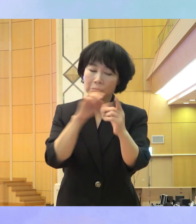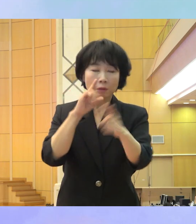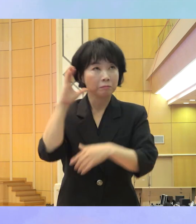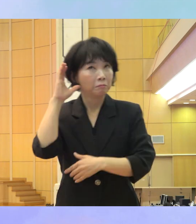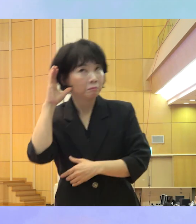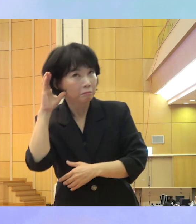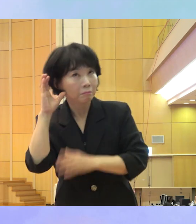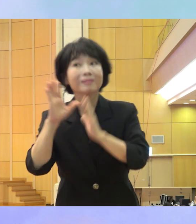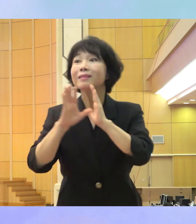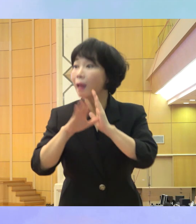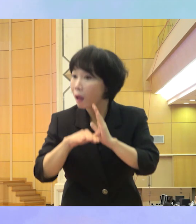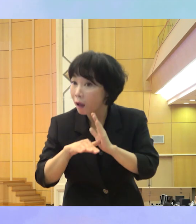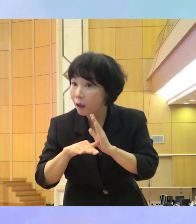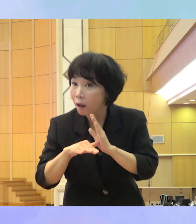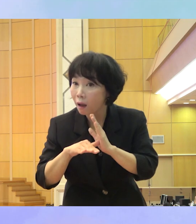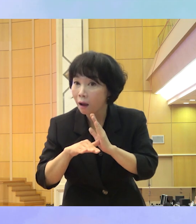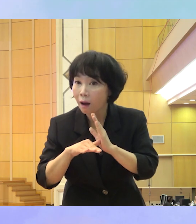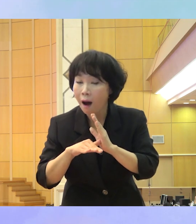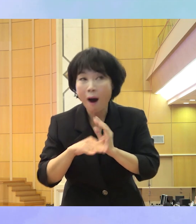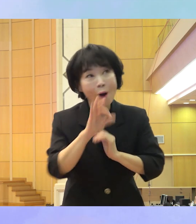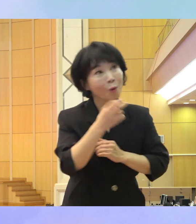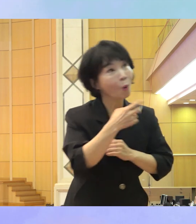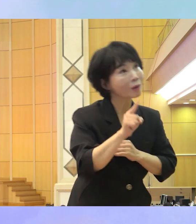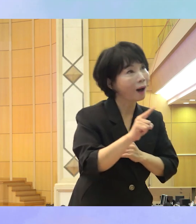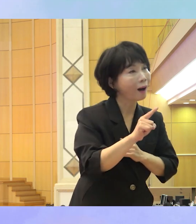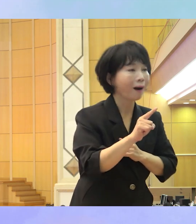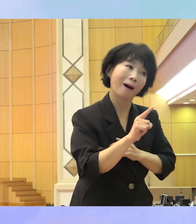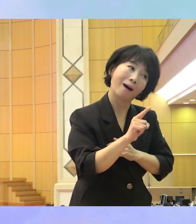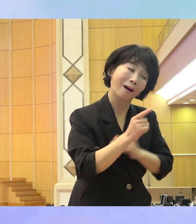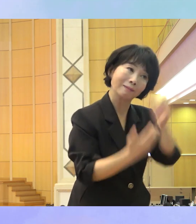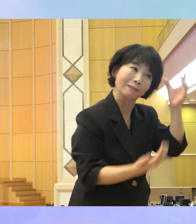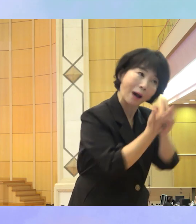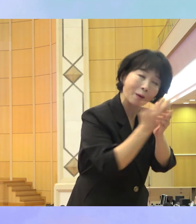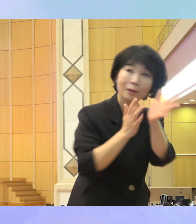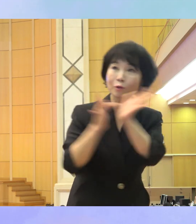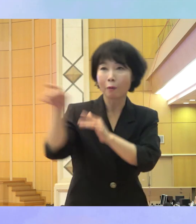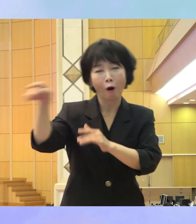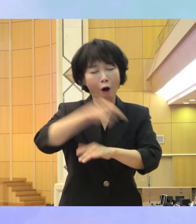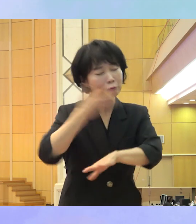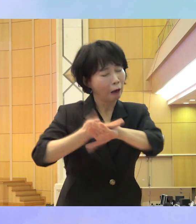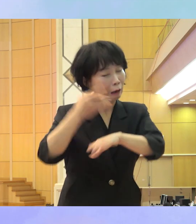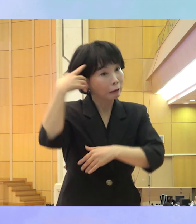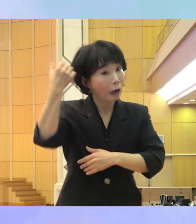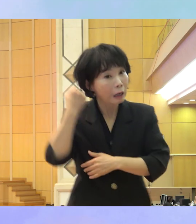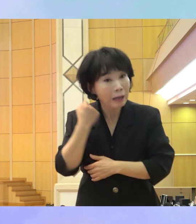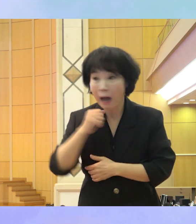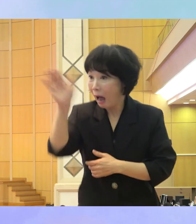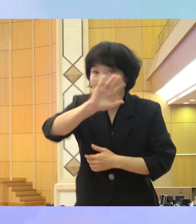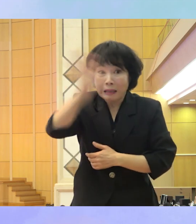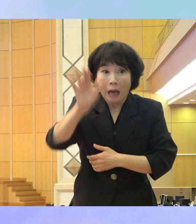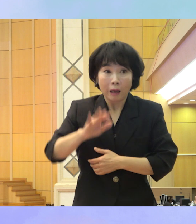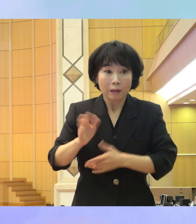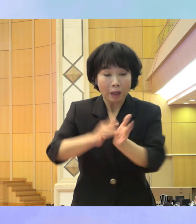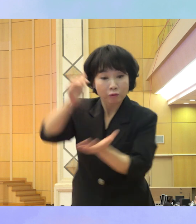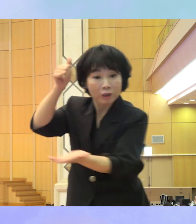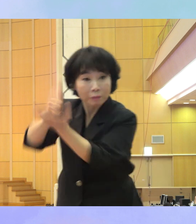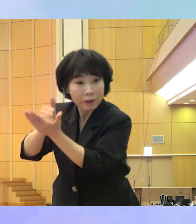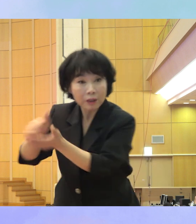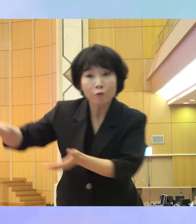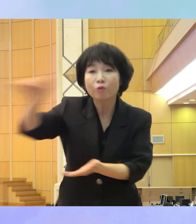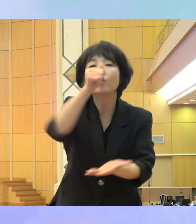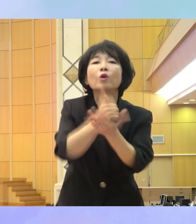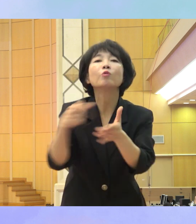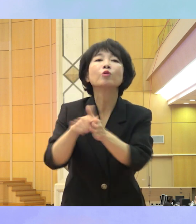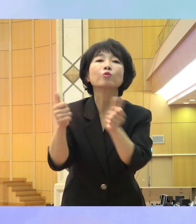때 이런 사실은 모르고 진짜 요나의 사건은 예수님이 이 땅에 와서 우리를 위해 죽었다가 3일 만에 살아날